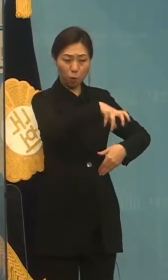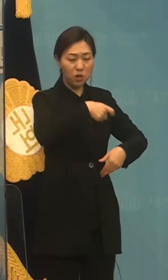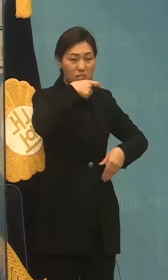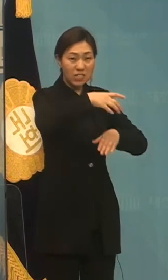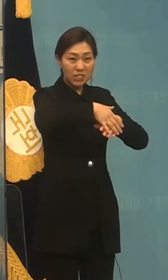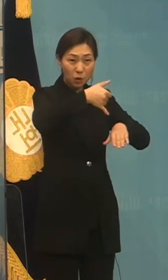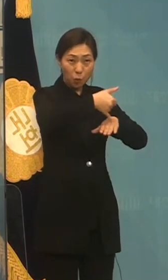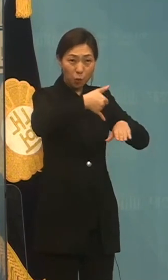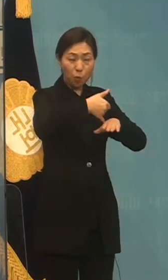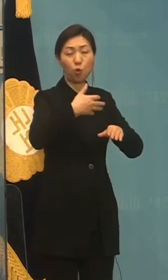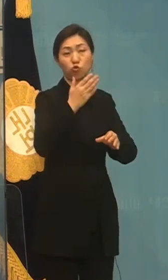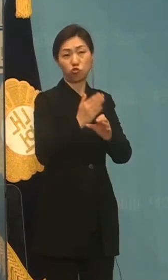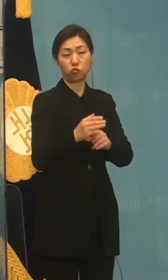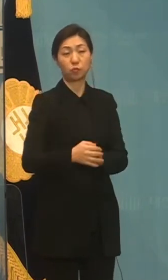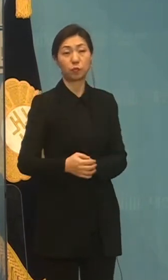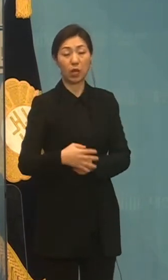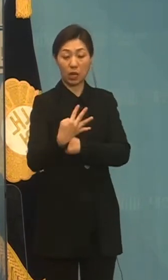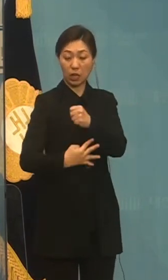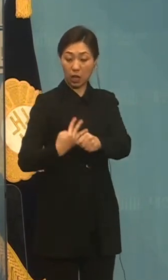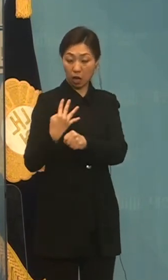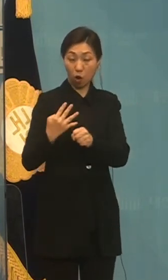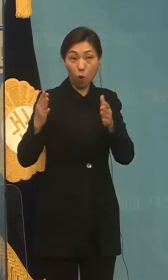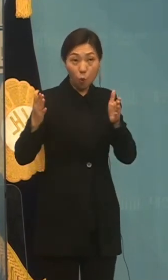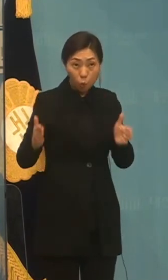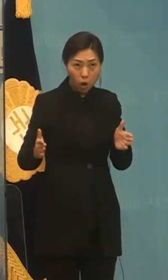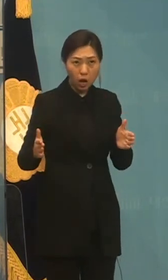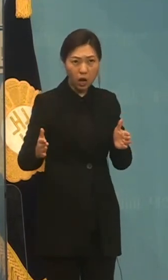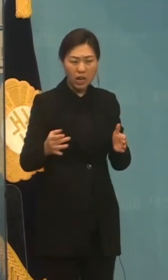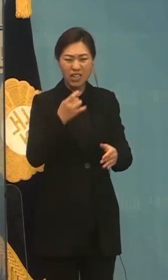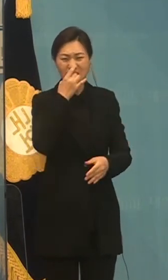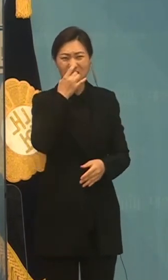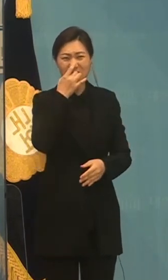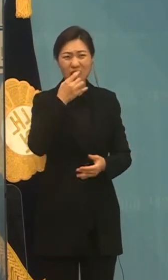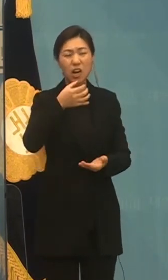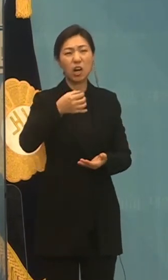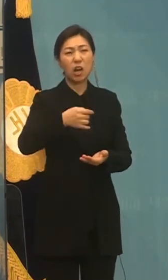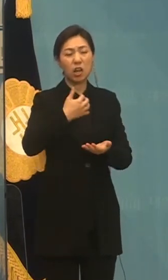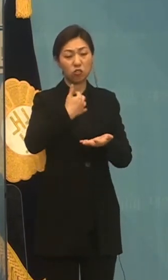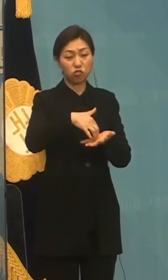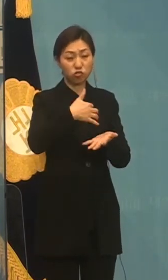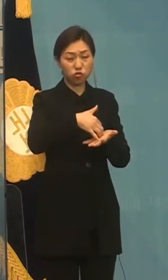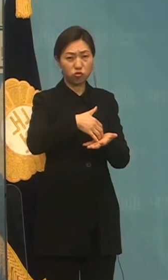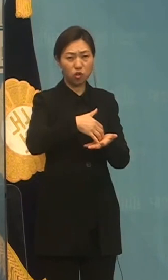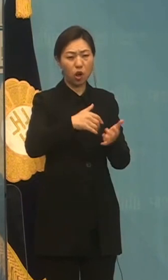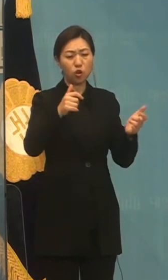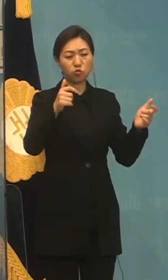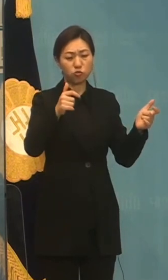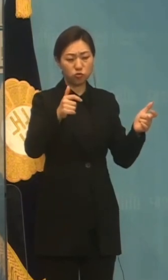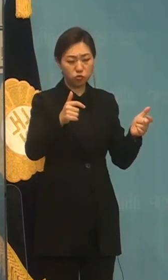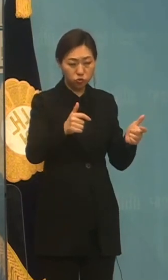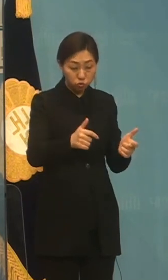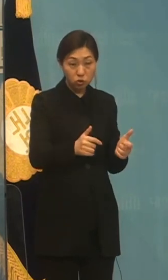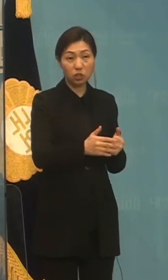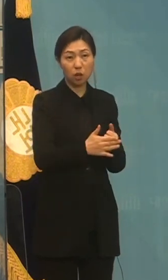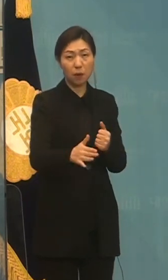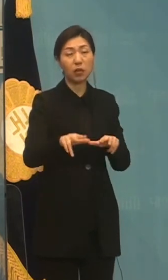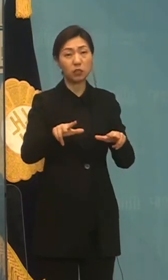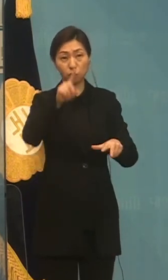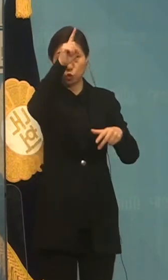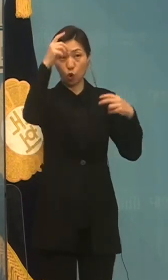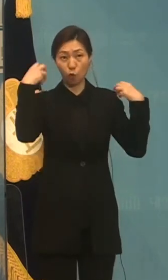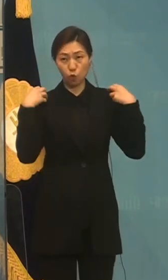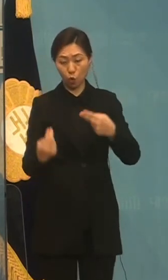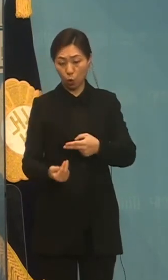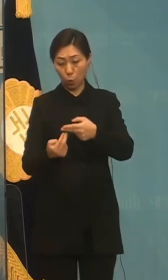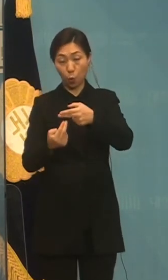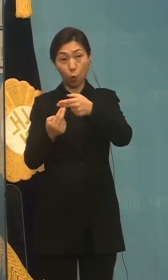4년간 우리 정부는 쌀이 계속 생산량이 줄었기 때문에 현재 정부의 양곡 창고에 있는 14만